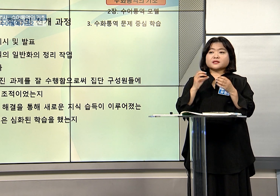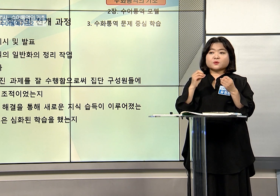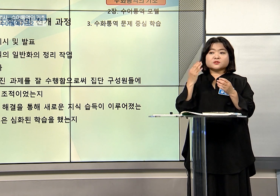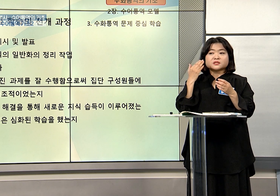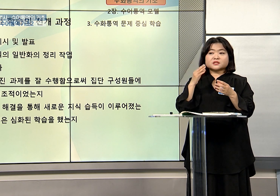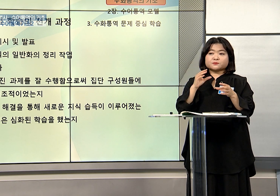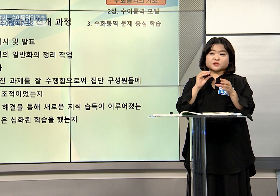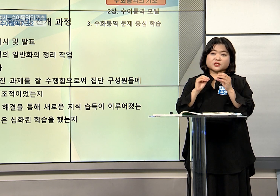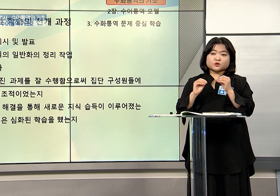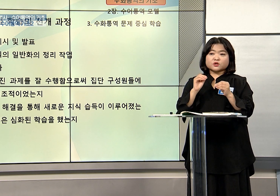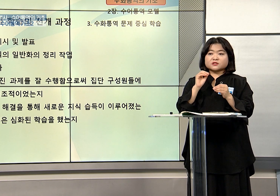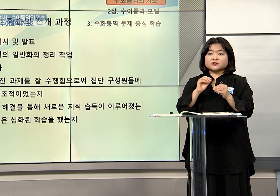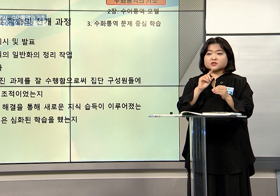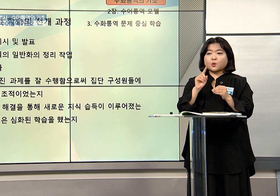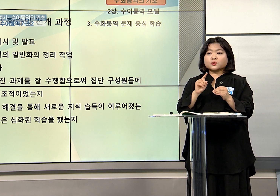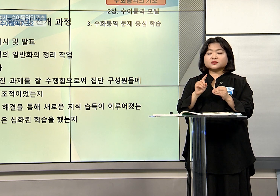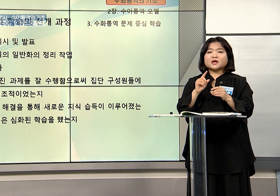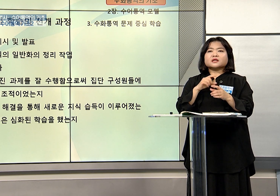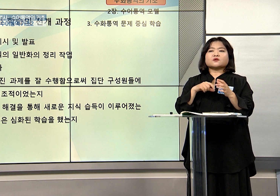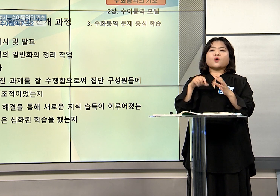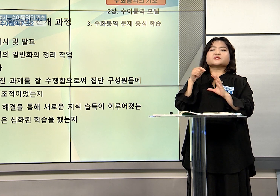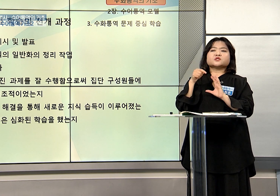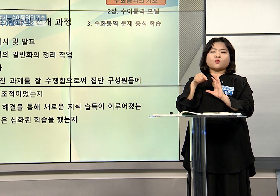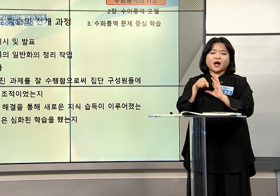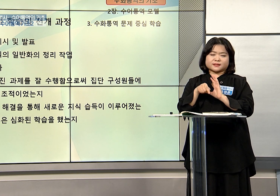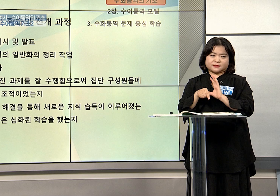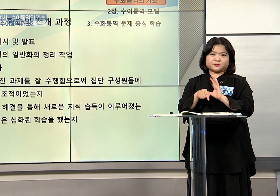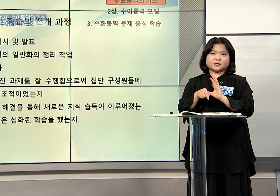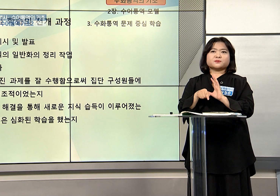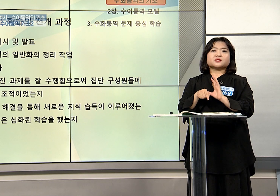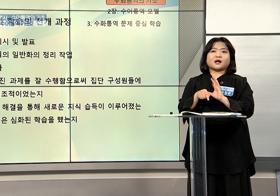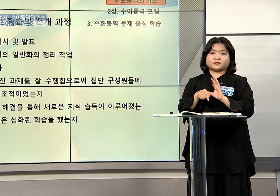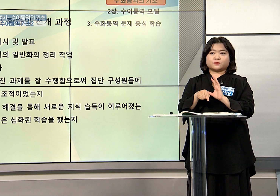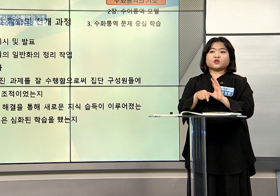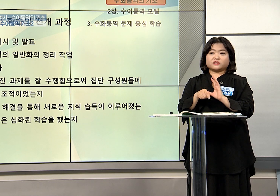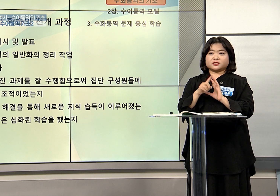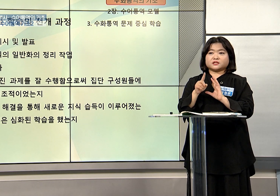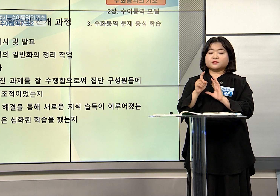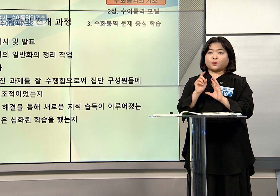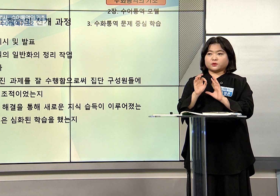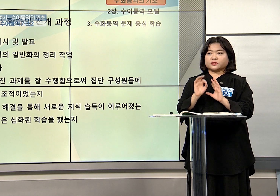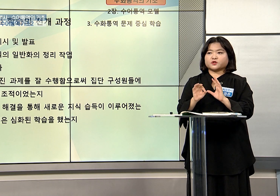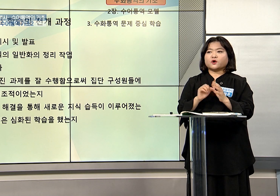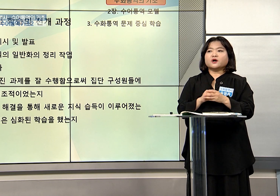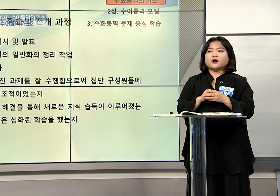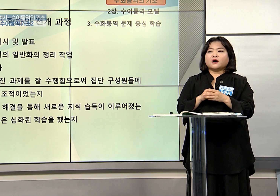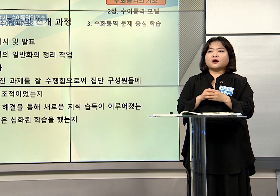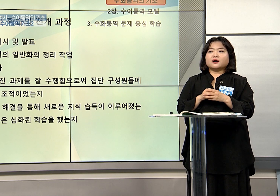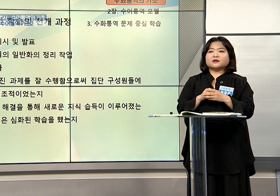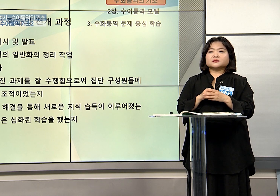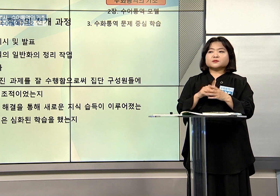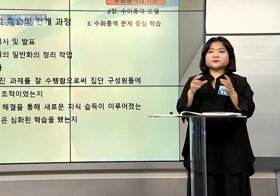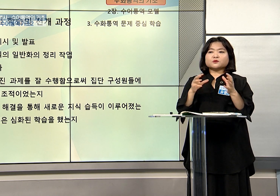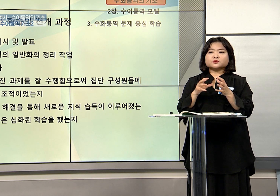새로운 지식 습득이 이루어졌는지, 혹은 더 심화학습, 깊이 있는 학습이 되었는지를 보는 거죠. 집단